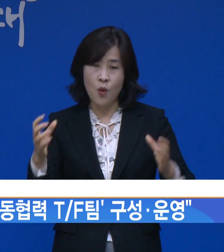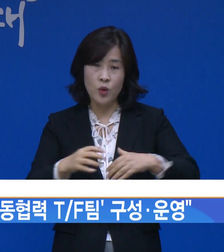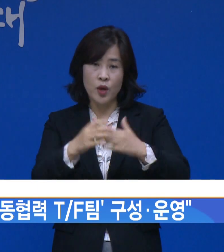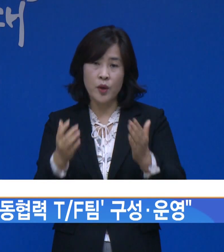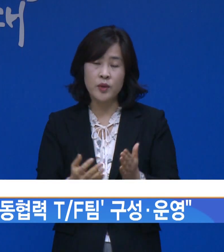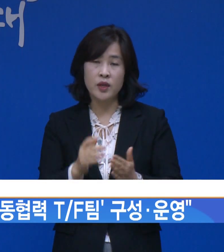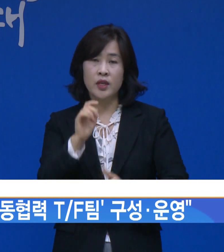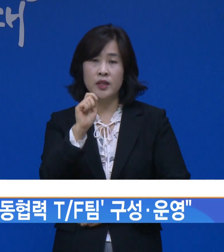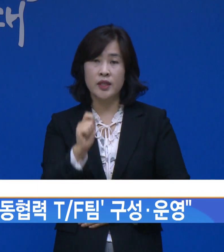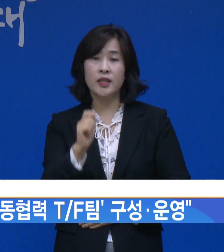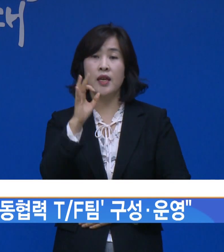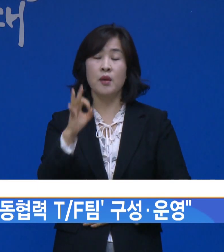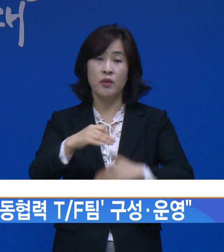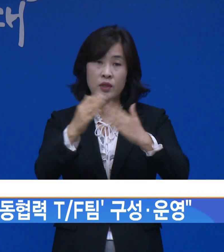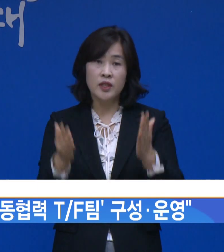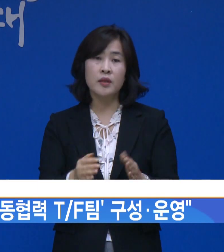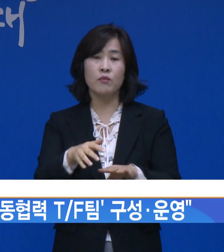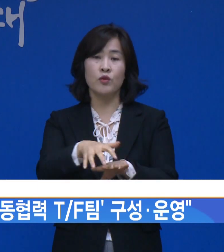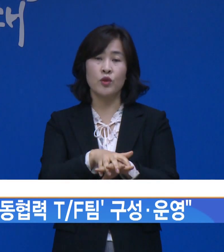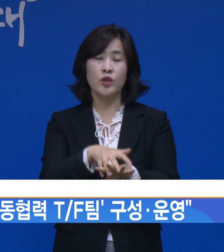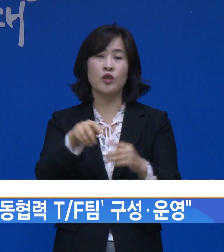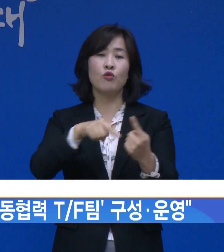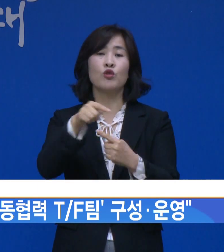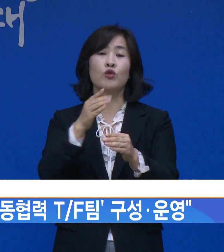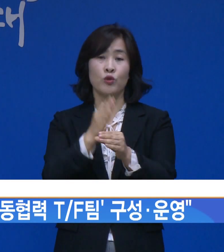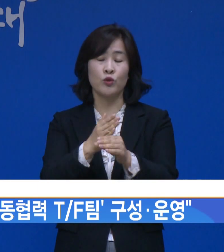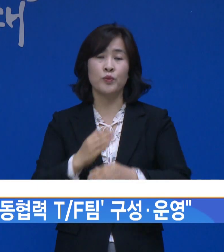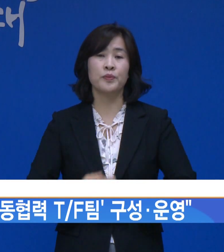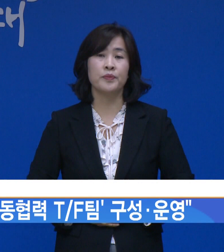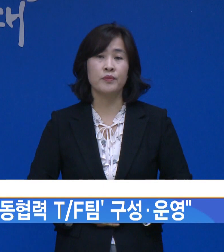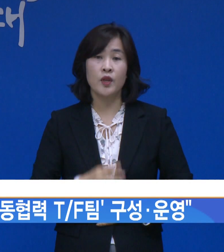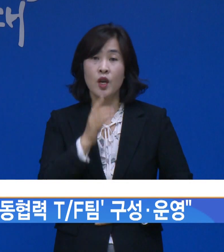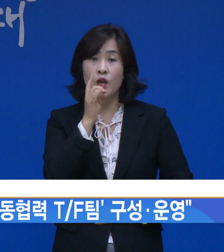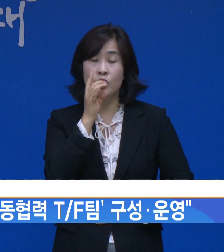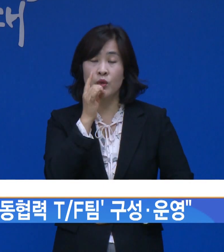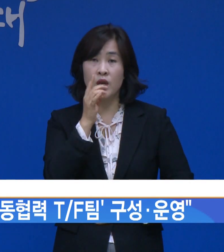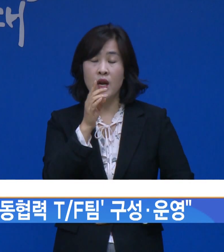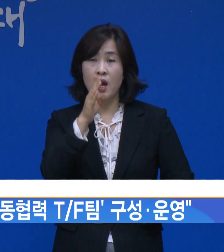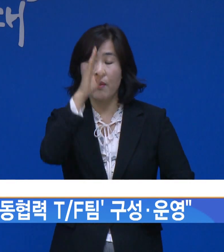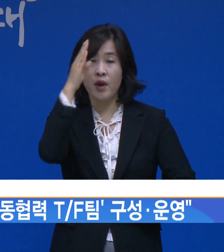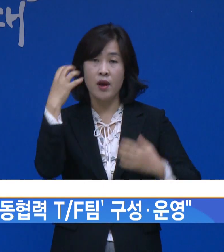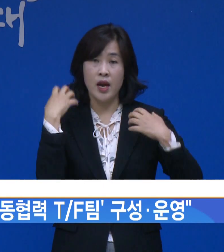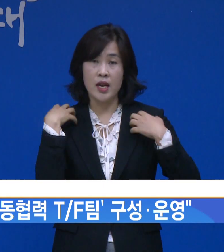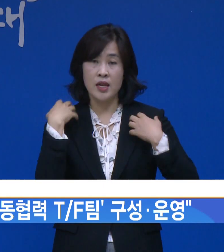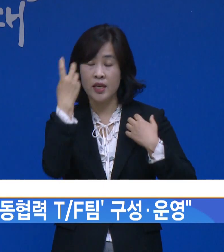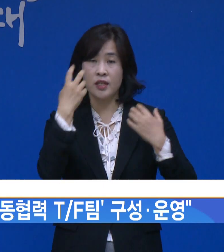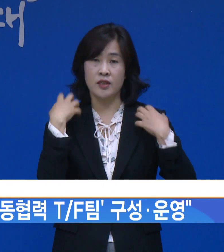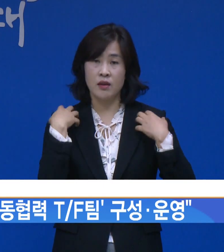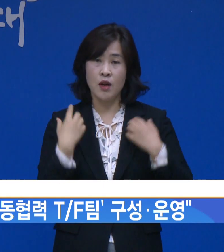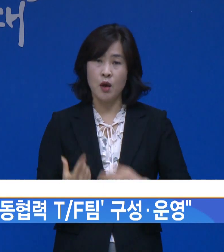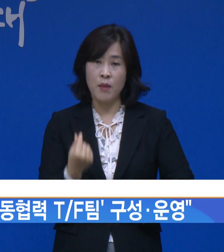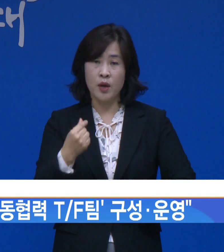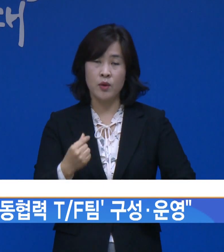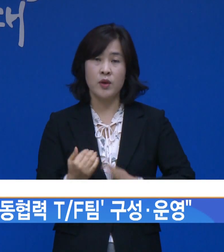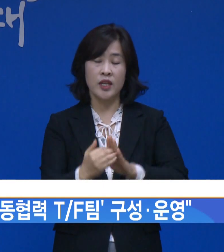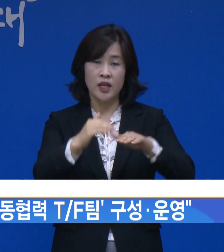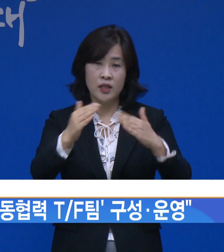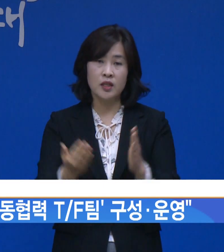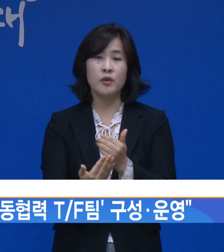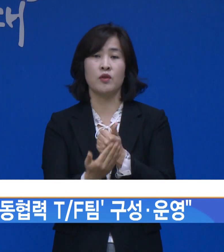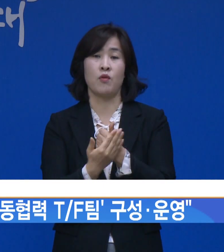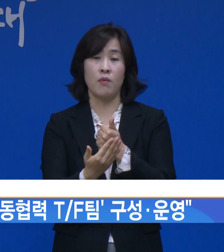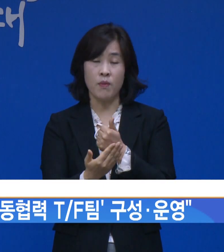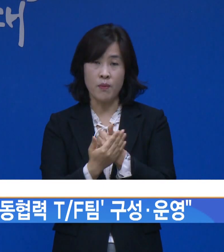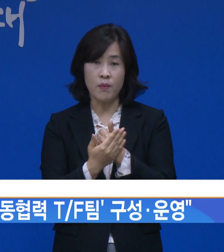공동협력 TF팀을 구성 운영을 하고 있으며 중앙질병관리청 즉각 대응팀의 지원을